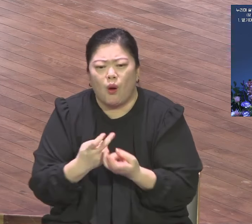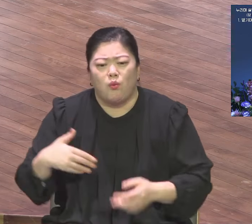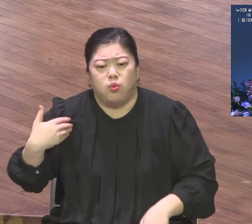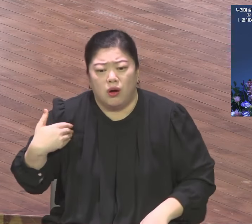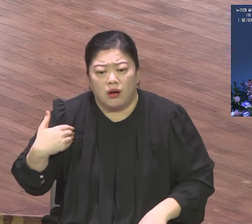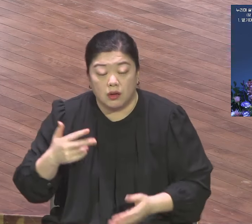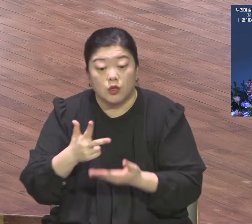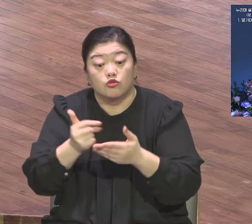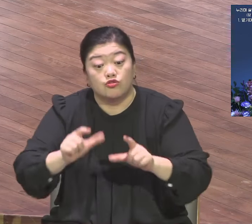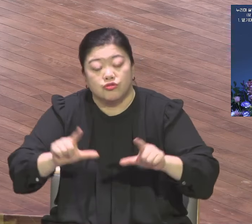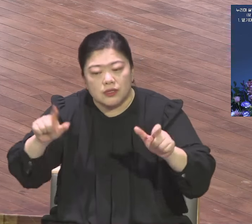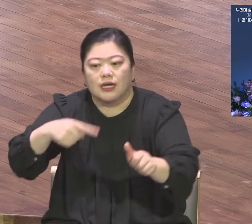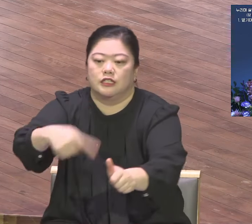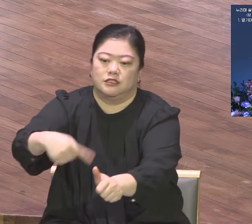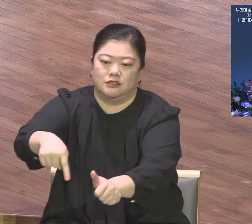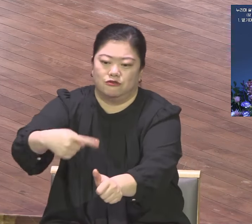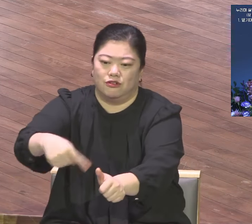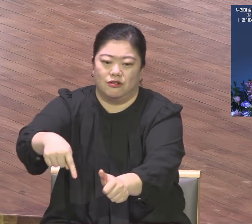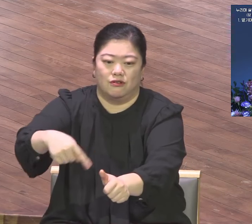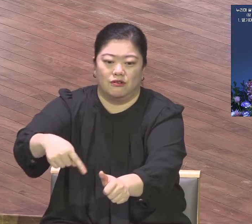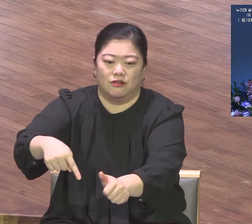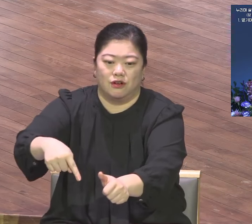짜라고 강단에서 메시지를 주잖아요.